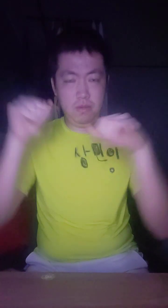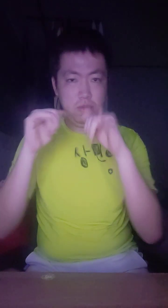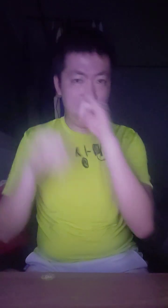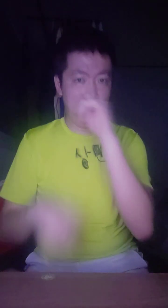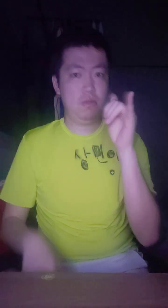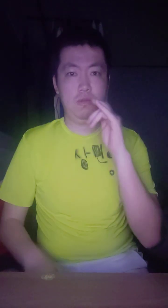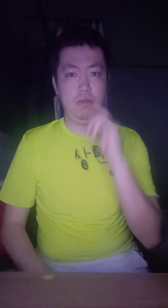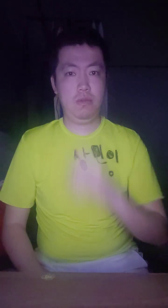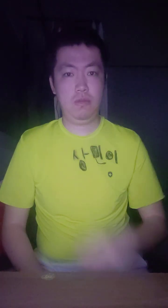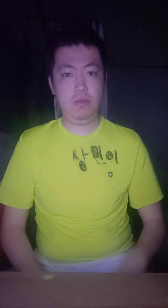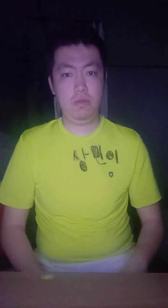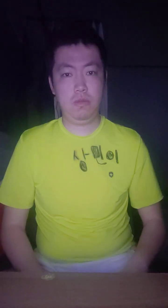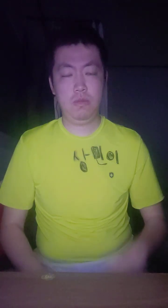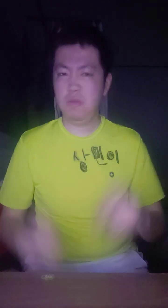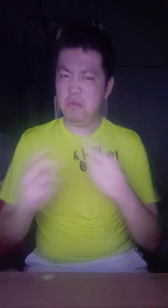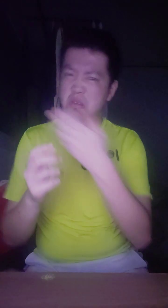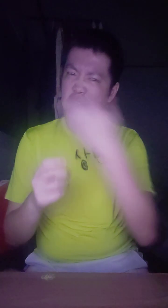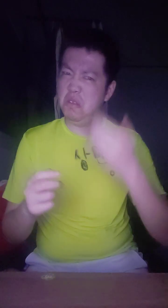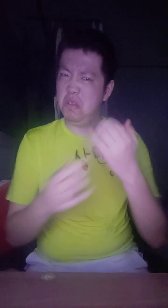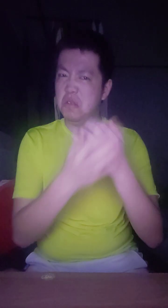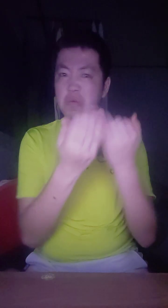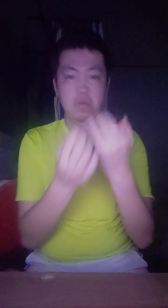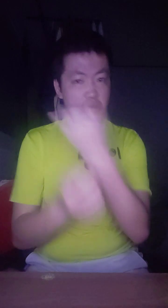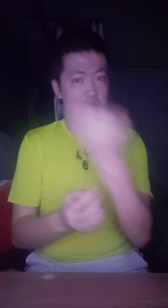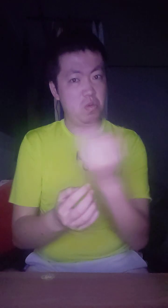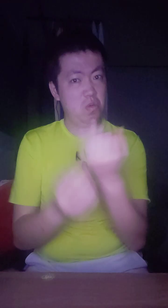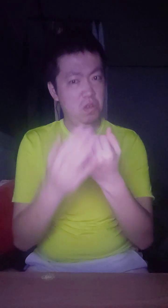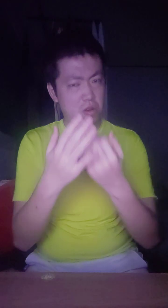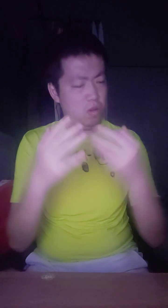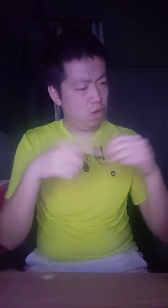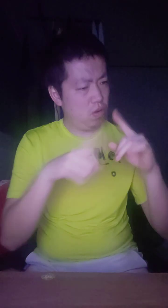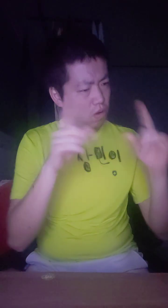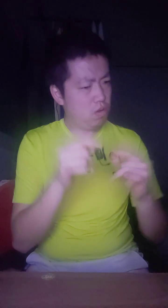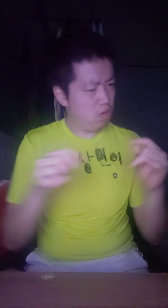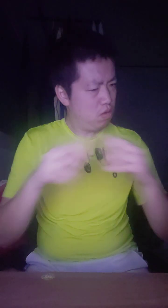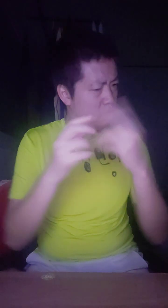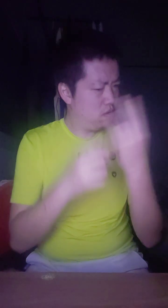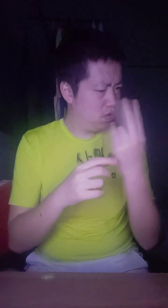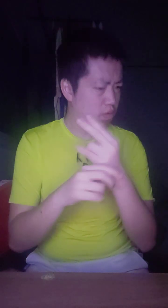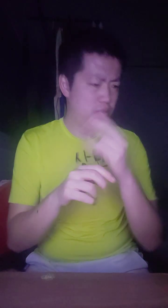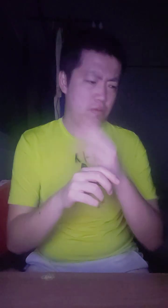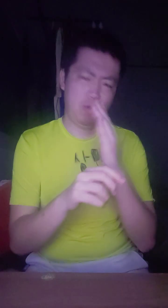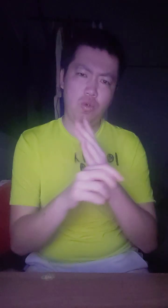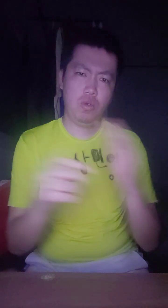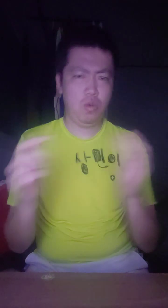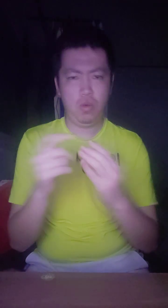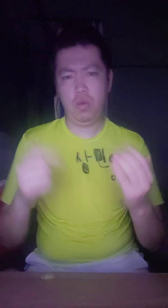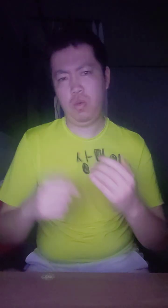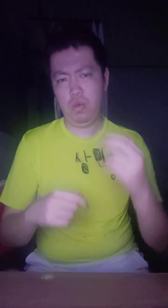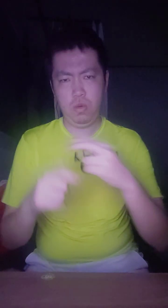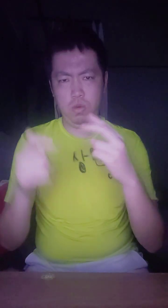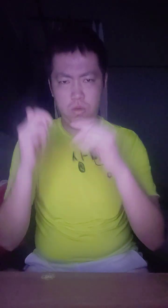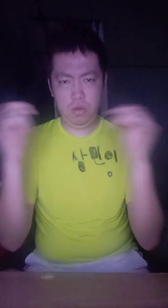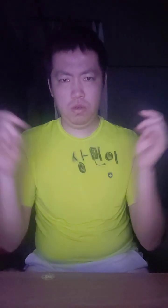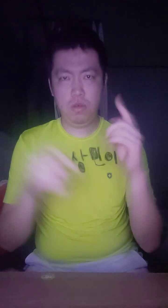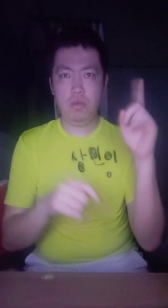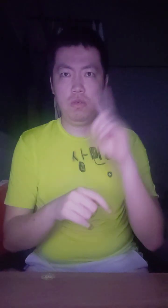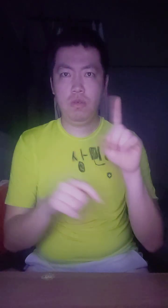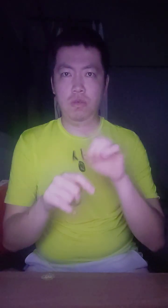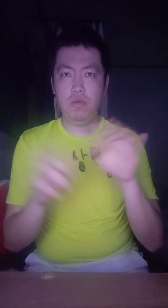있습니다. 낡은 변압기 등 아파트 자체 설비가 전기 수요를 버티지 못하면서 벌어진 일인데요. 더위에